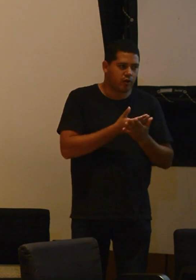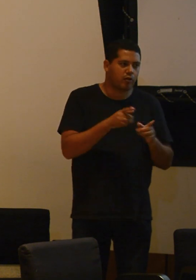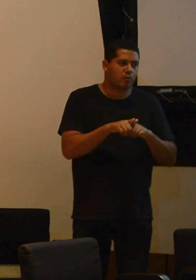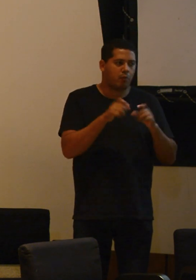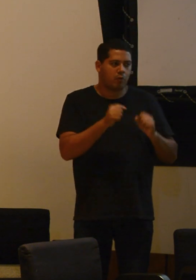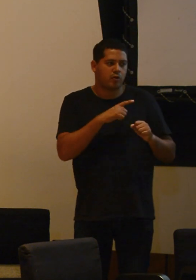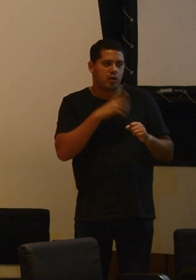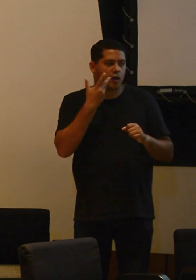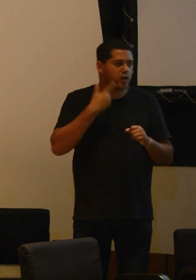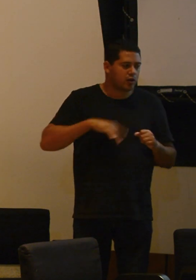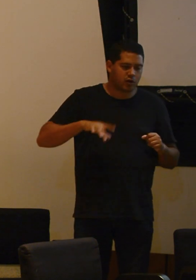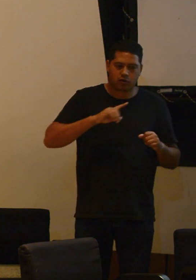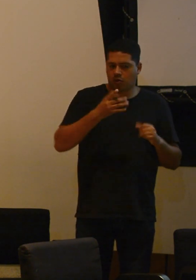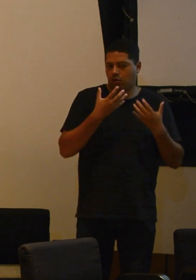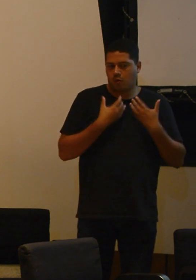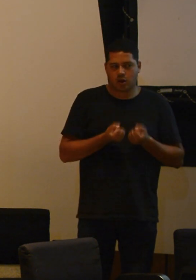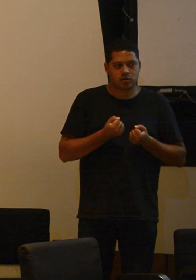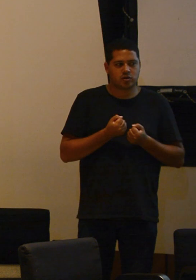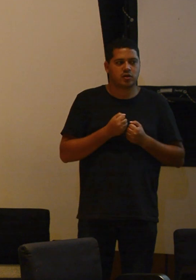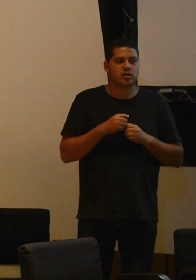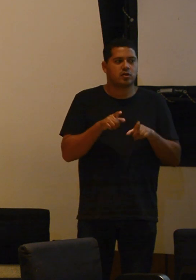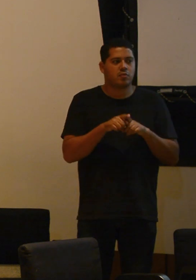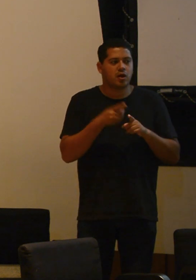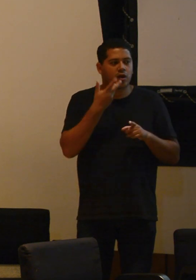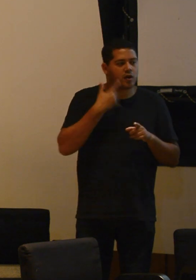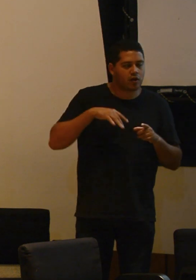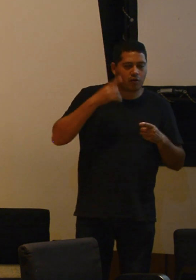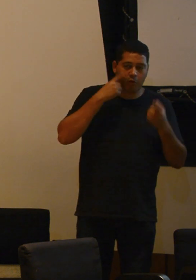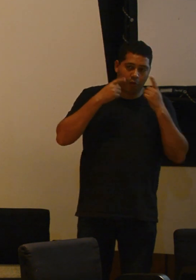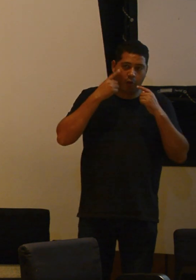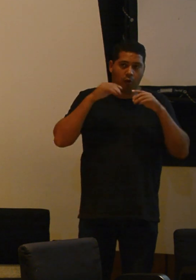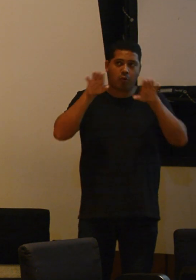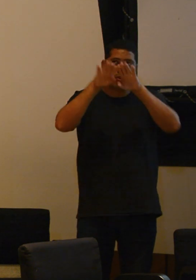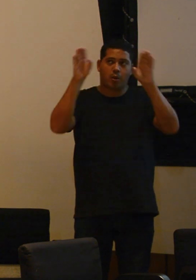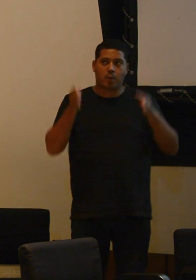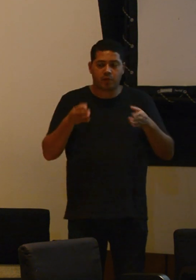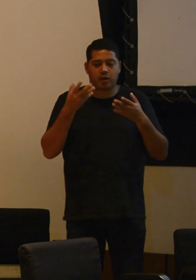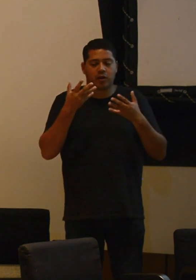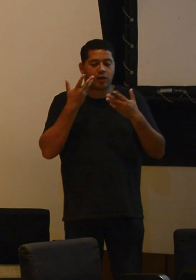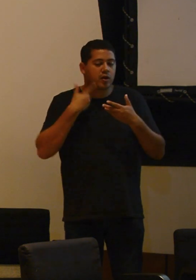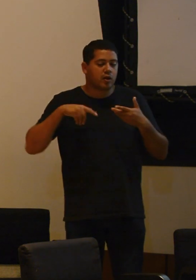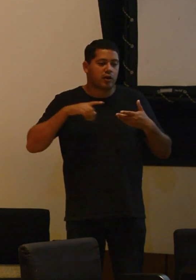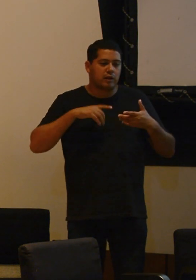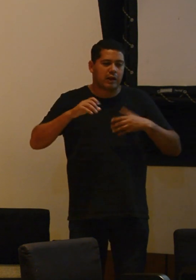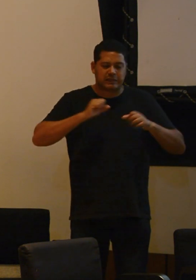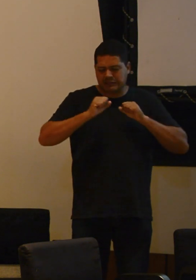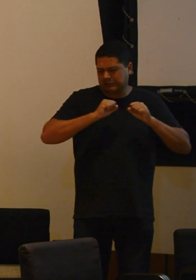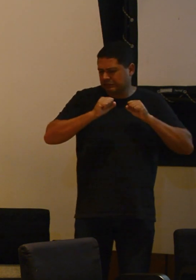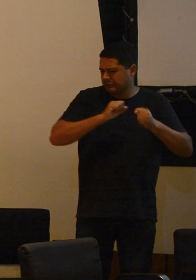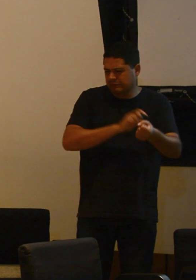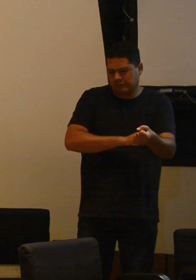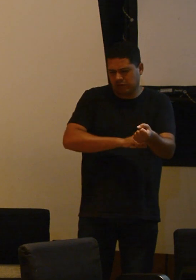crianças que não aceitam o fone, crianças que choram dentro da cabina, crianças que estão com sono, crianças agitadas.